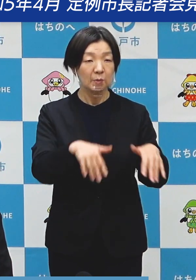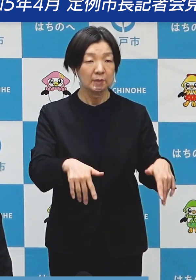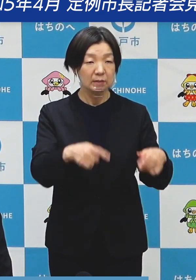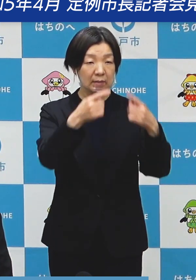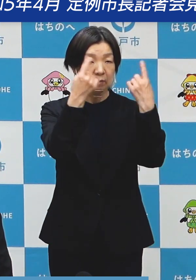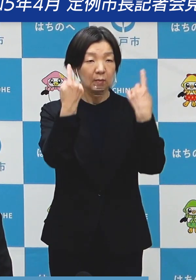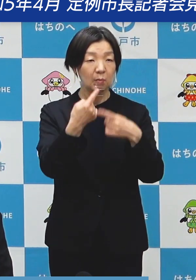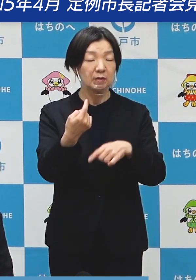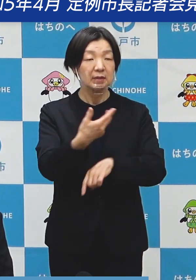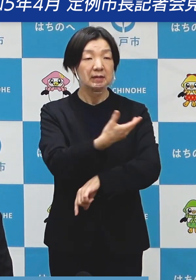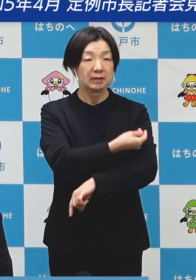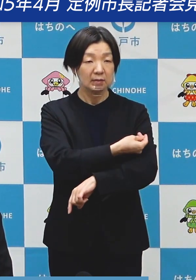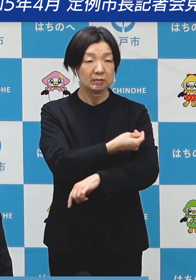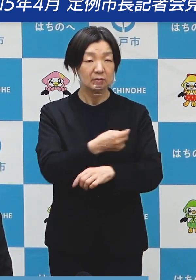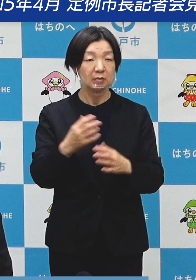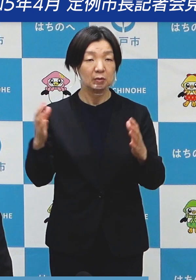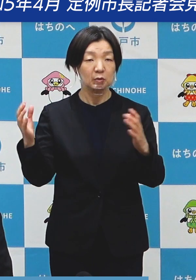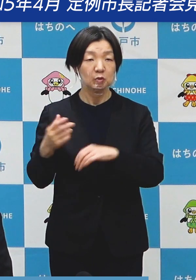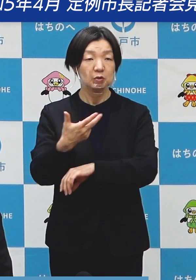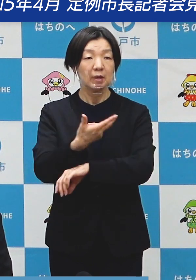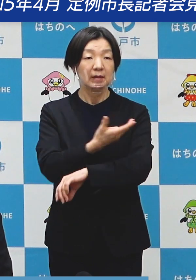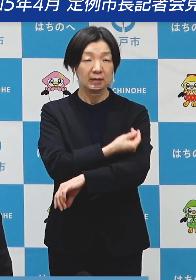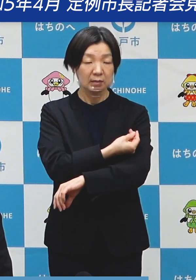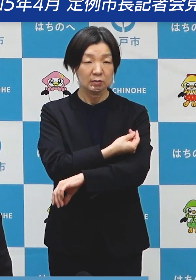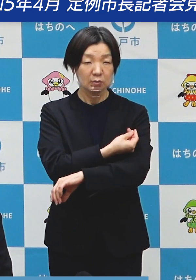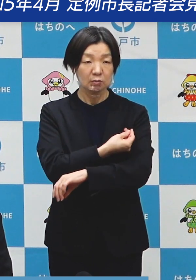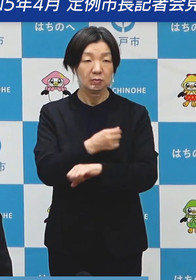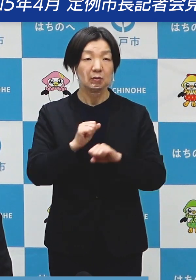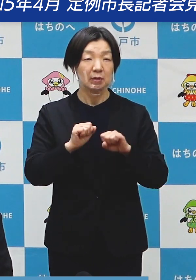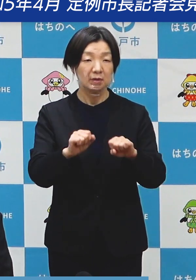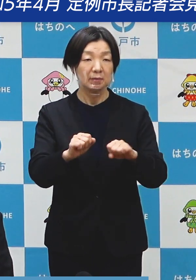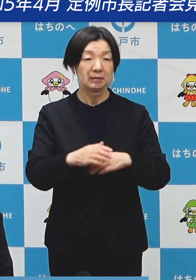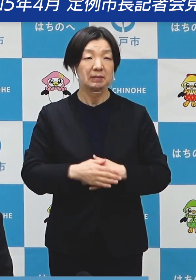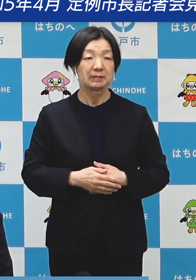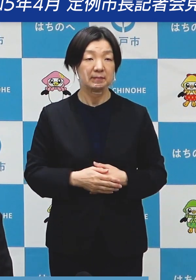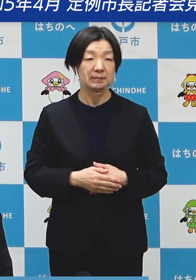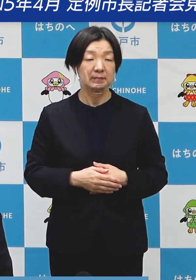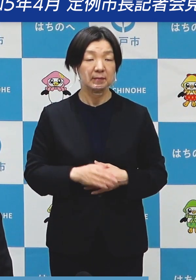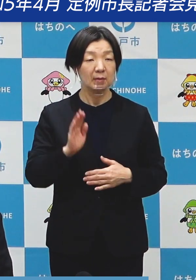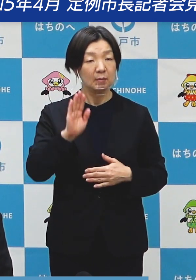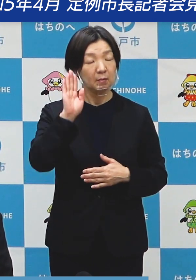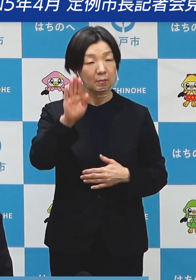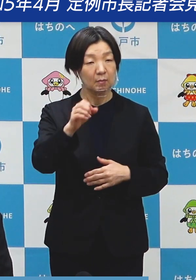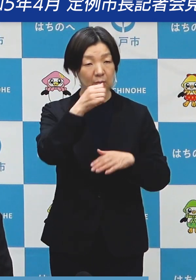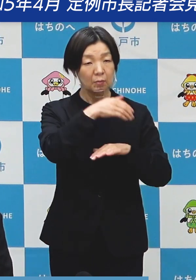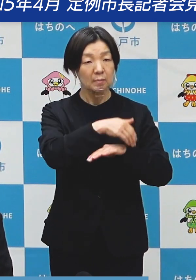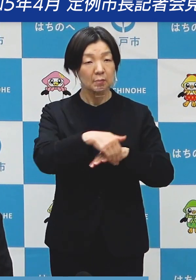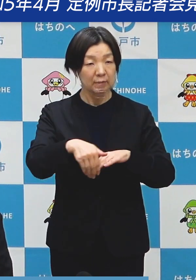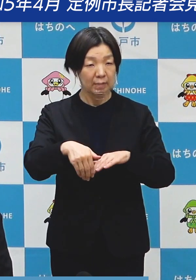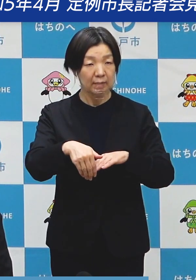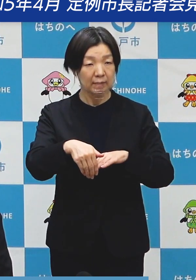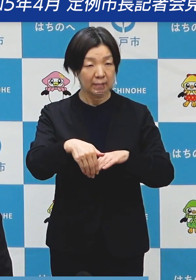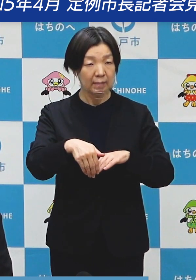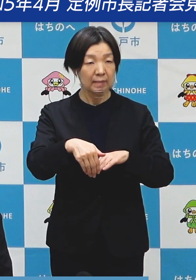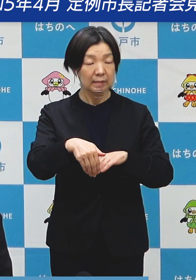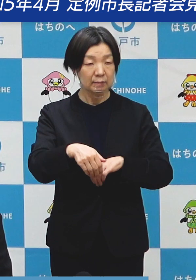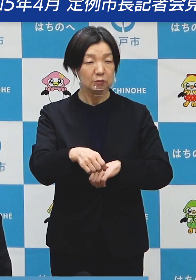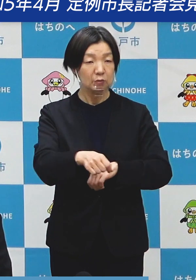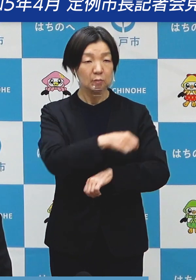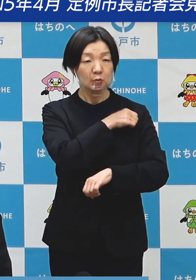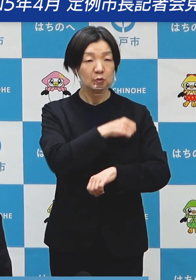個別接種と集団接種を実施いたしますが今後予定される特例